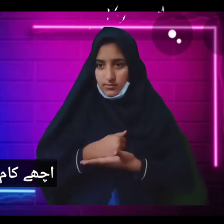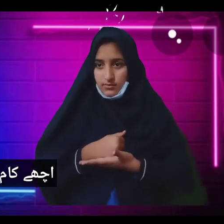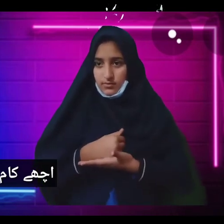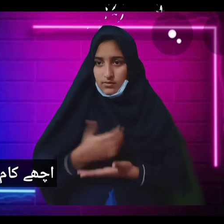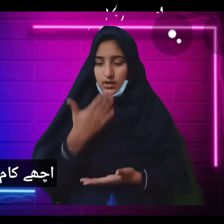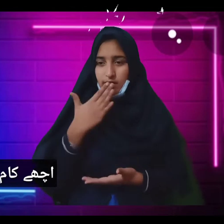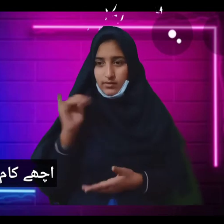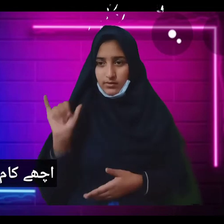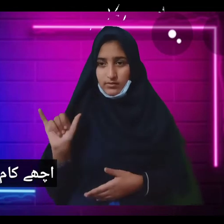है।